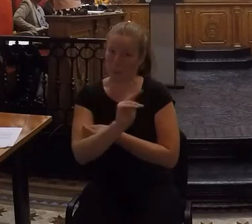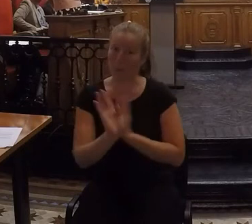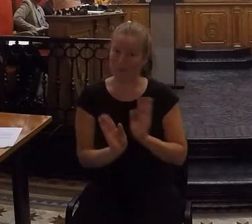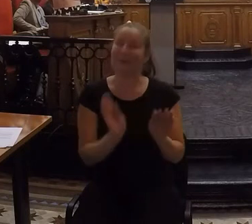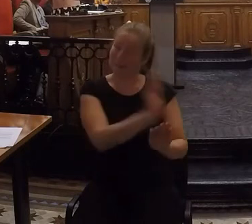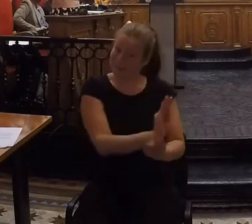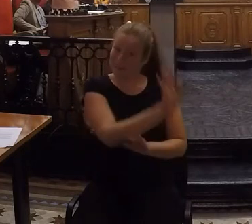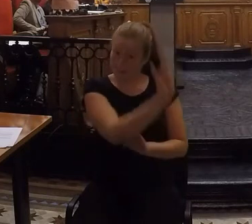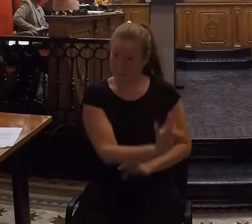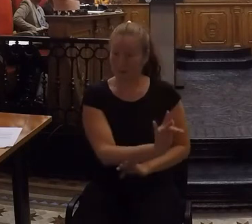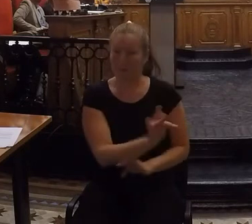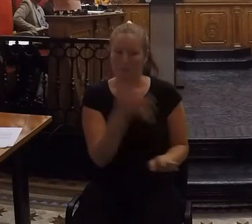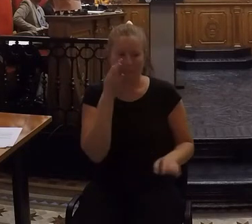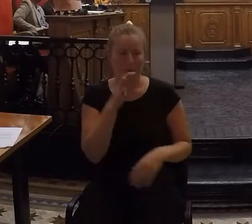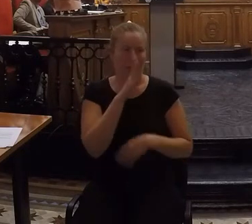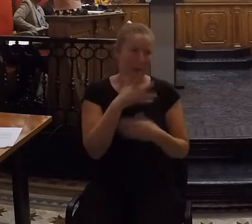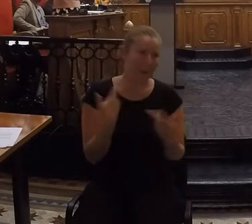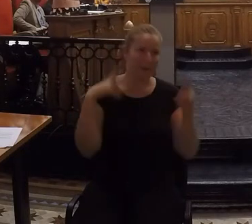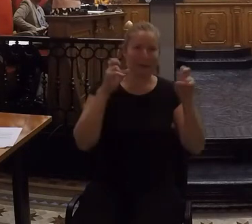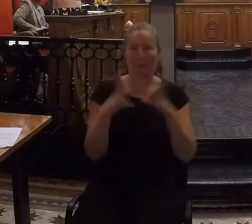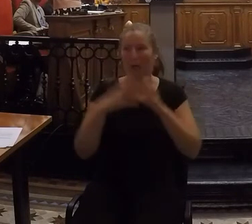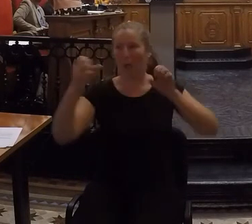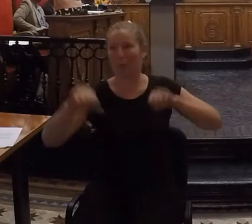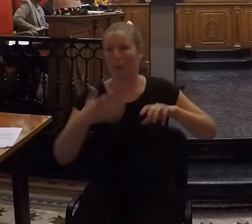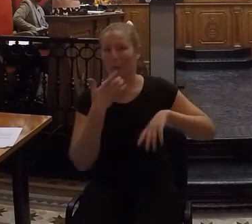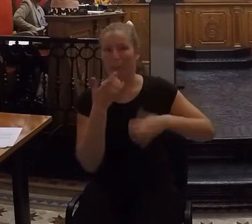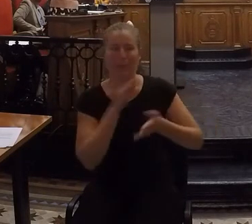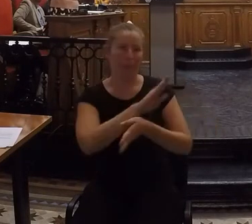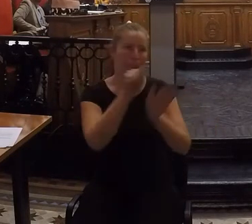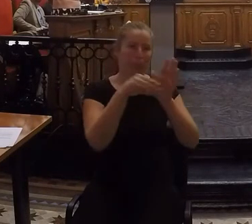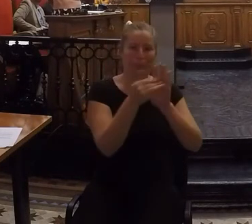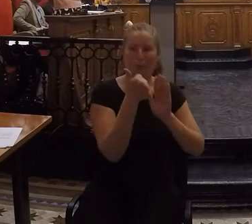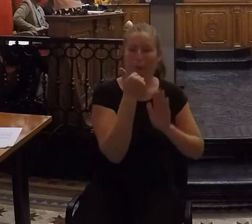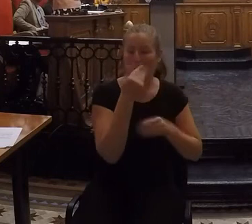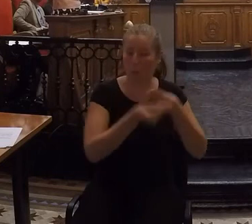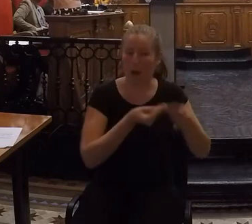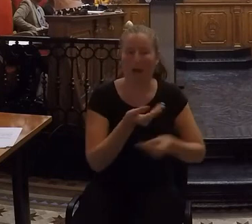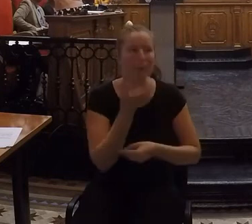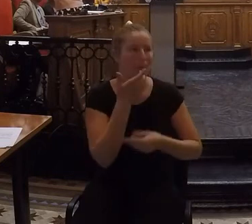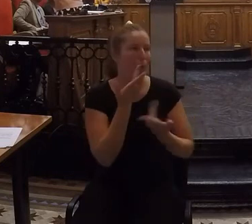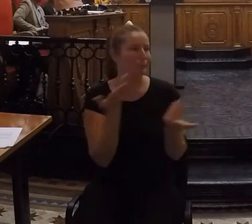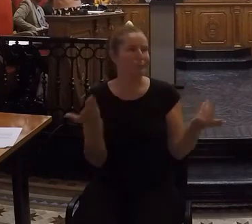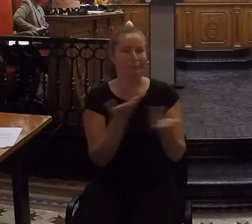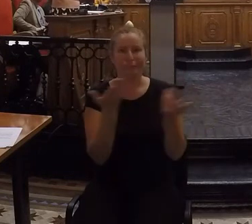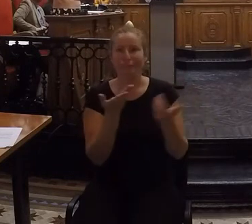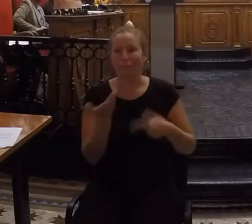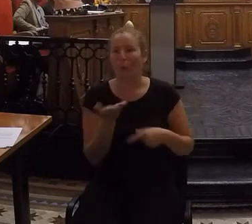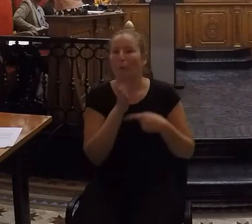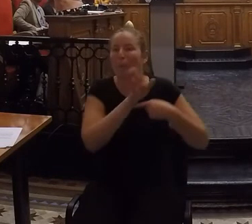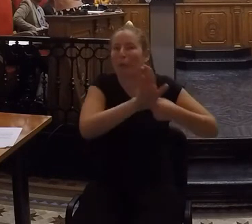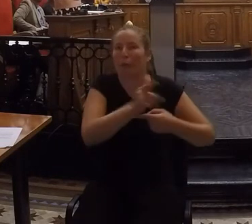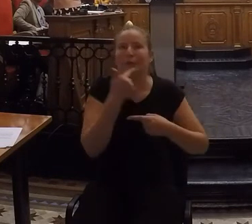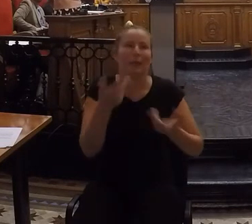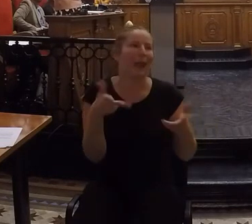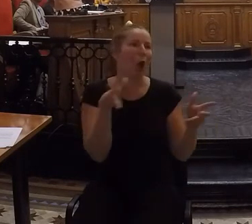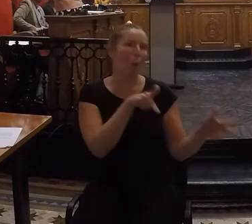tengamos que ponernos de acuerdo en aprobar a usted una moción, porque si incluyera una moción que dijera que es interesante tener otro hospital y